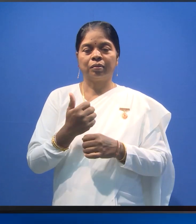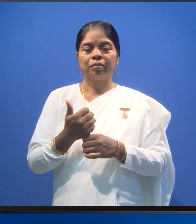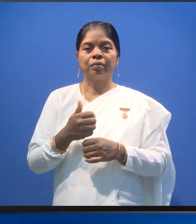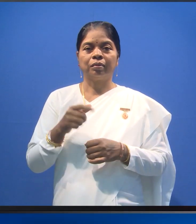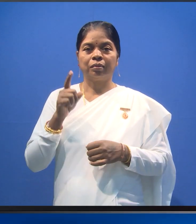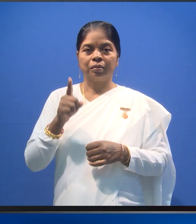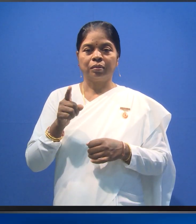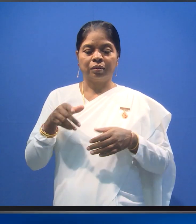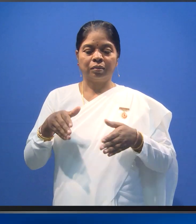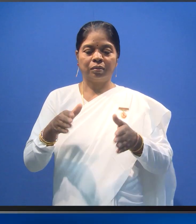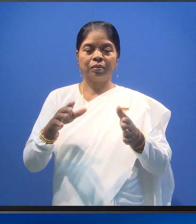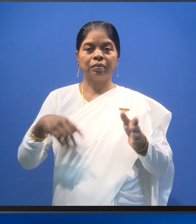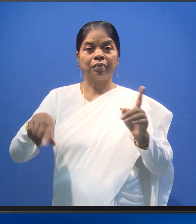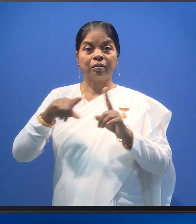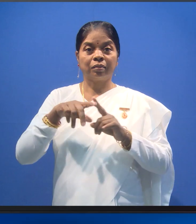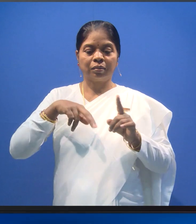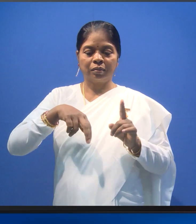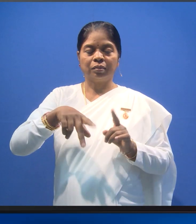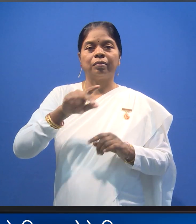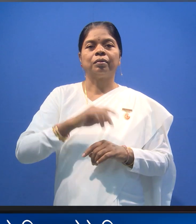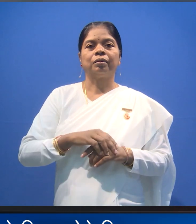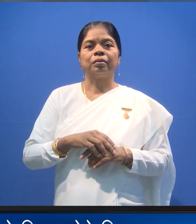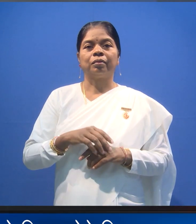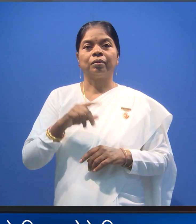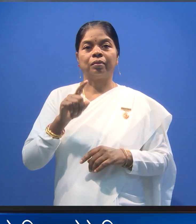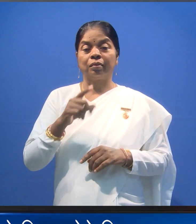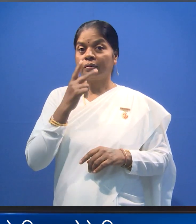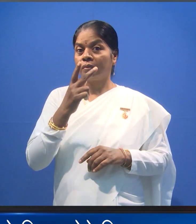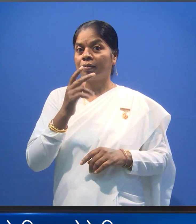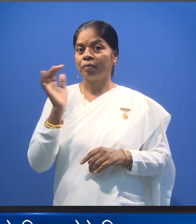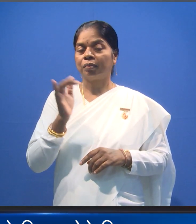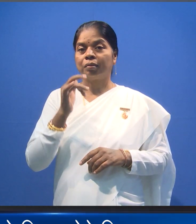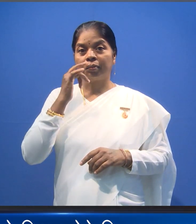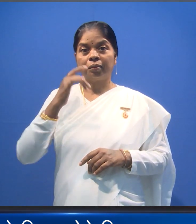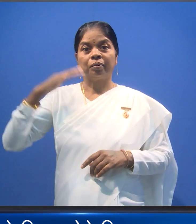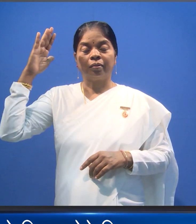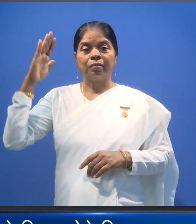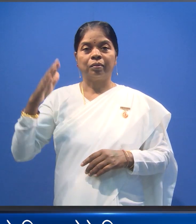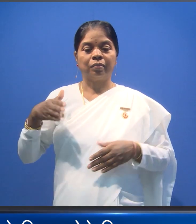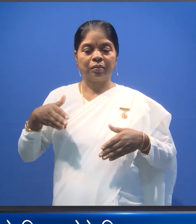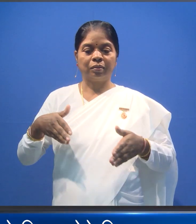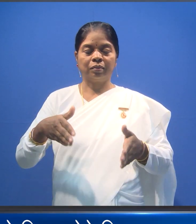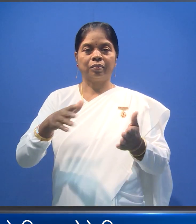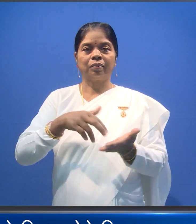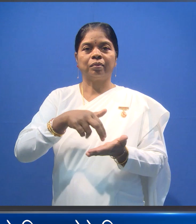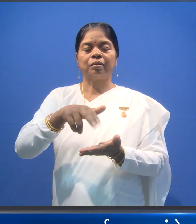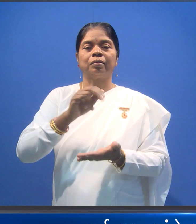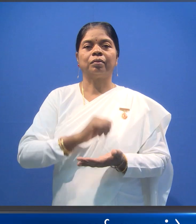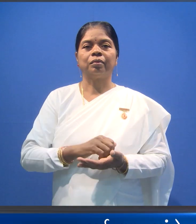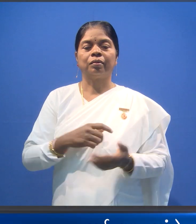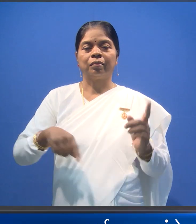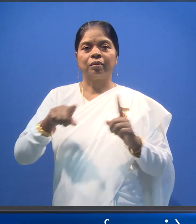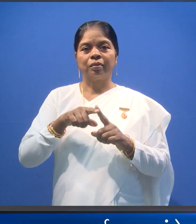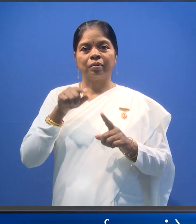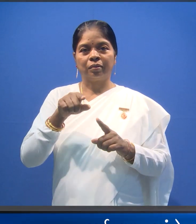दिशेत सर्वजण जातात. असे दिसून येते की महान व्यक्ती ज्या मार्गावरून चालतात